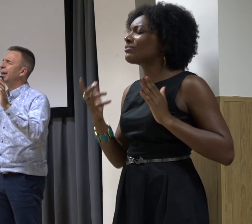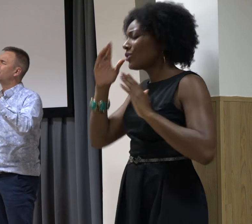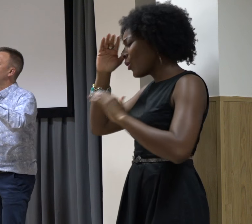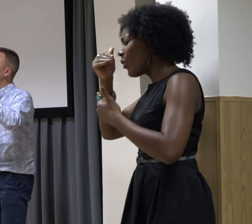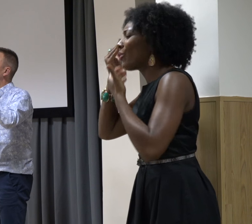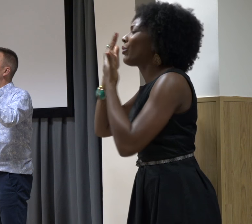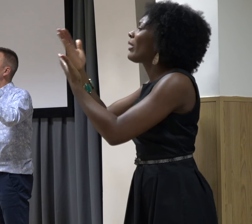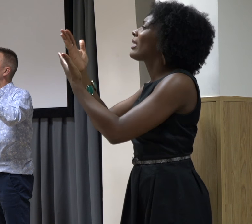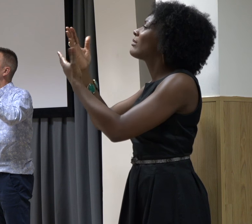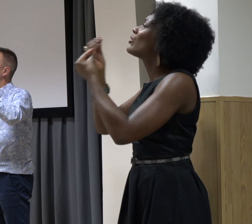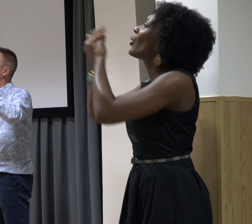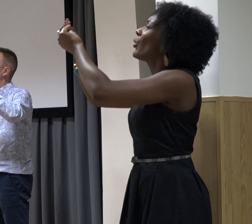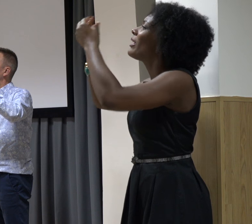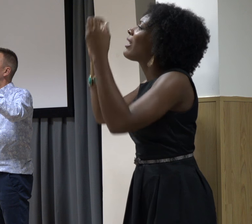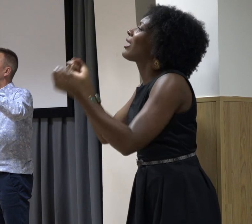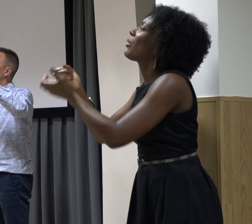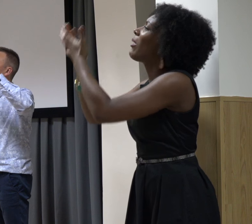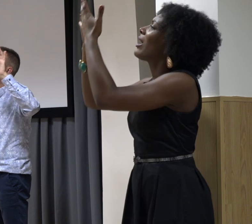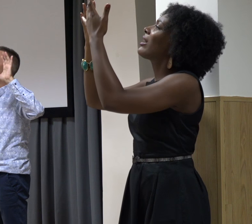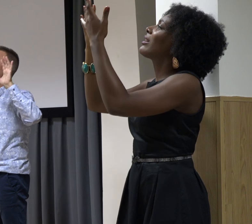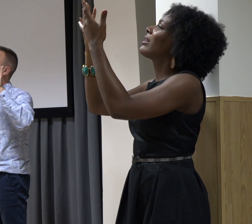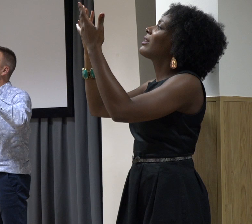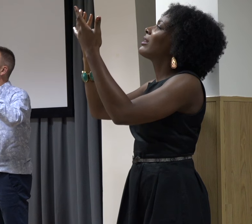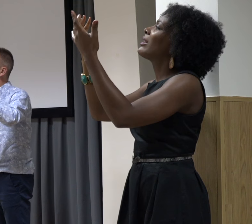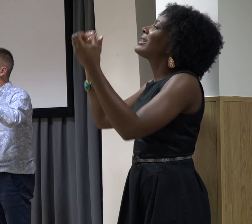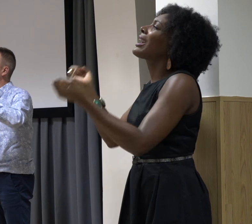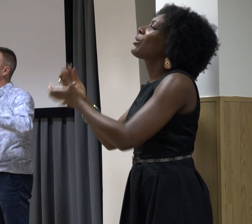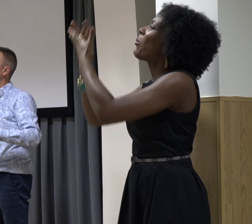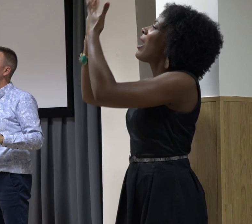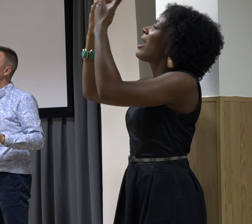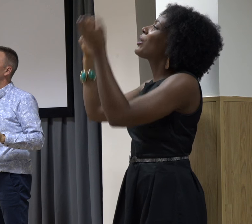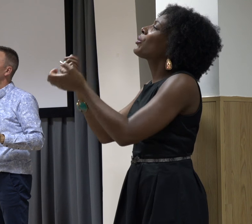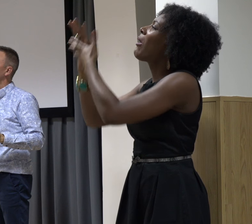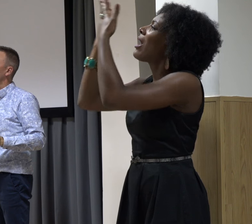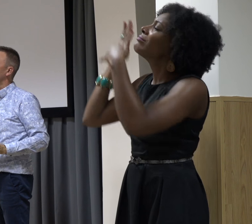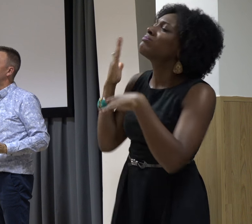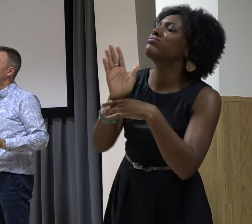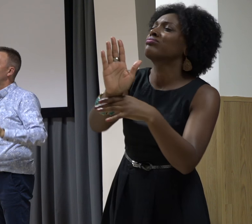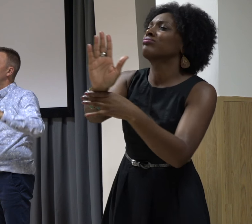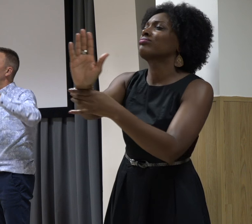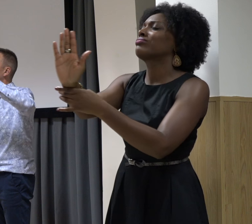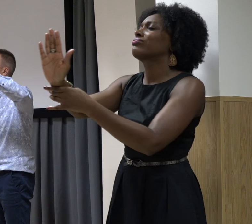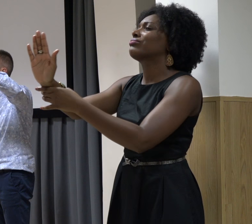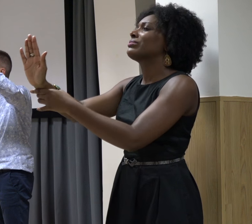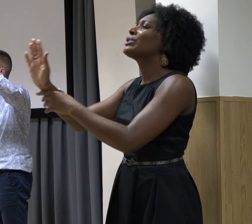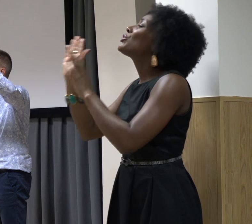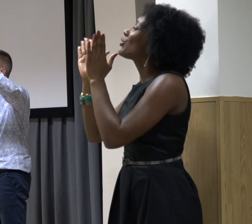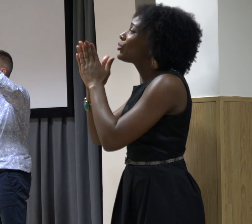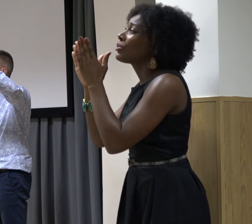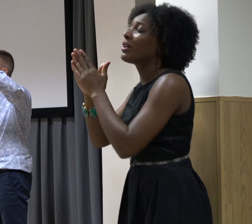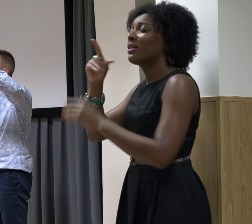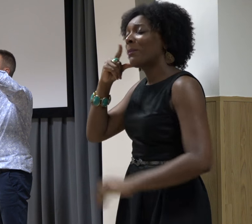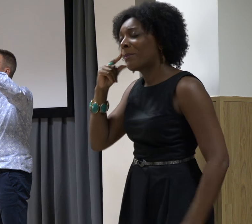t'honorer et te glorifier pour que ta gloire soit manifestée. Je te le demande,